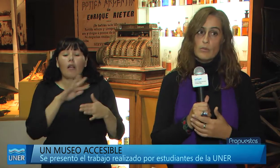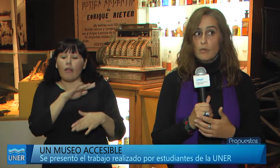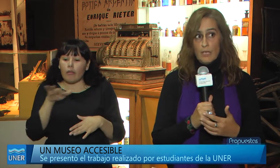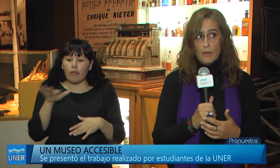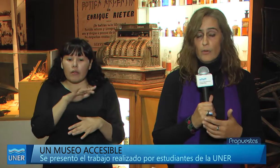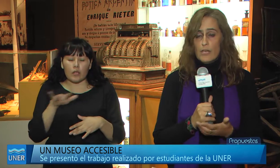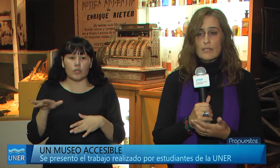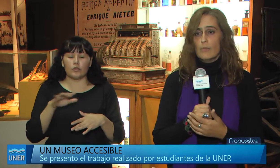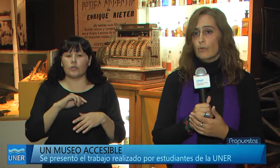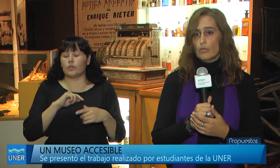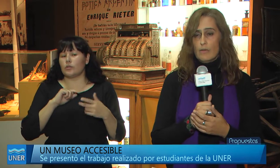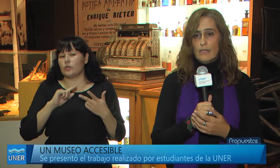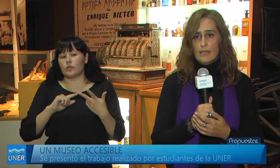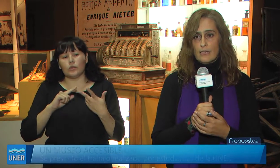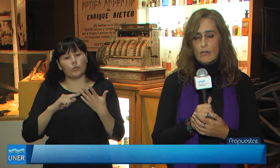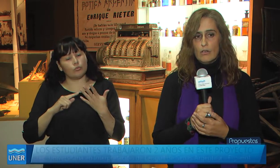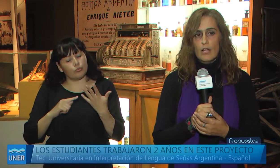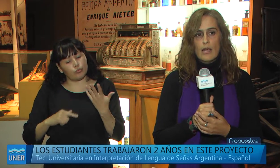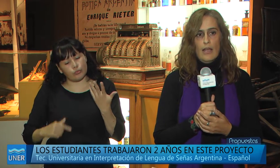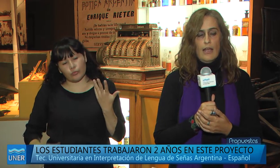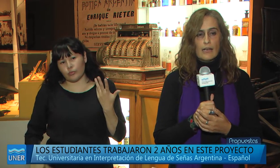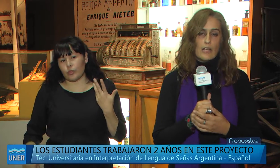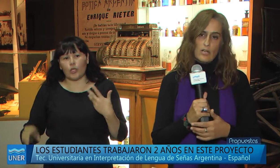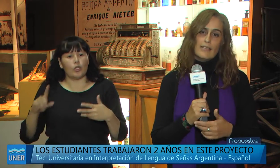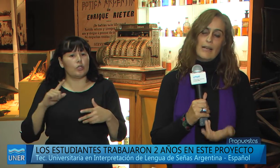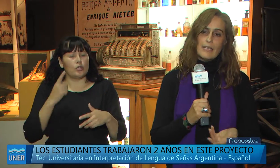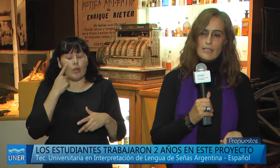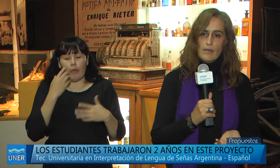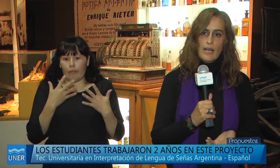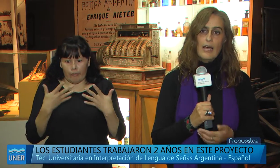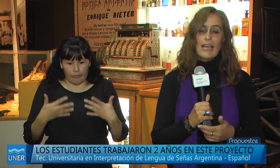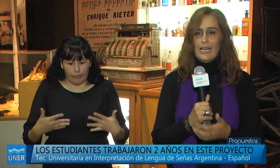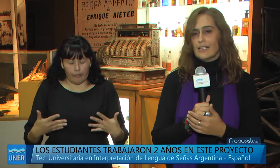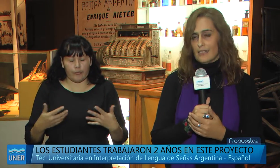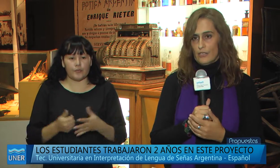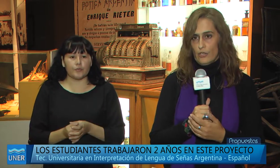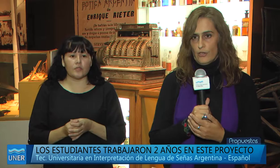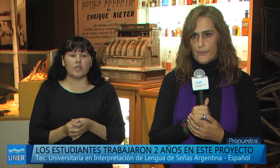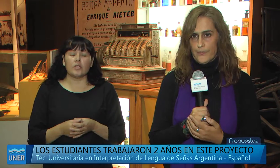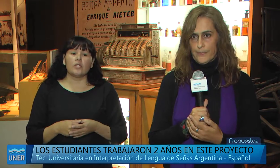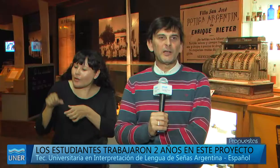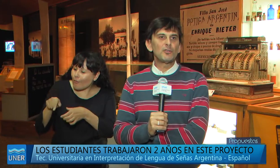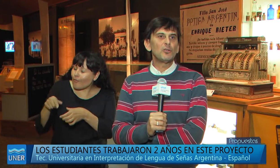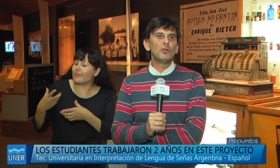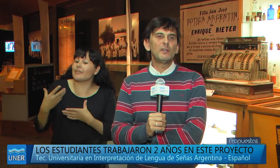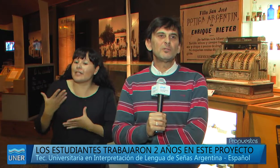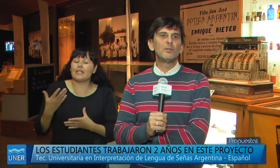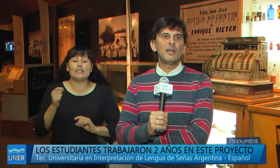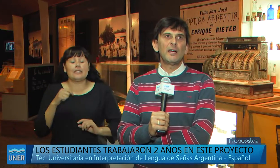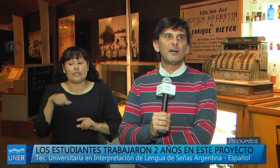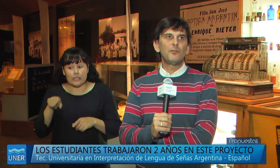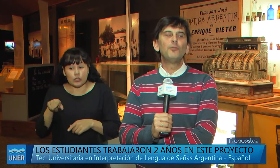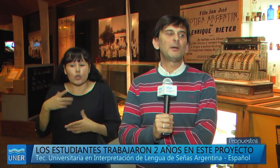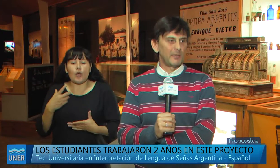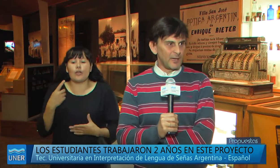forma de los subtítulos, también podrían ser puntos de investigación en relación al tema de la accesibilidad en este territorio. Para nosotros hoy es un